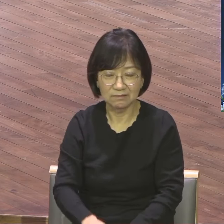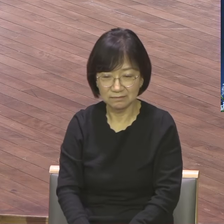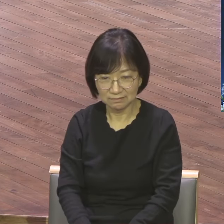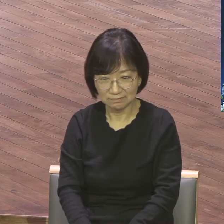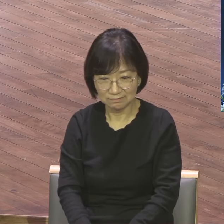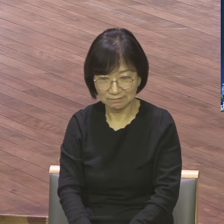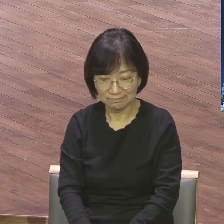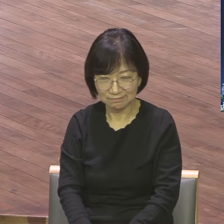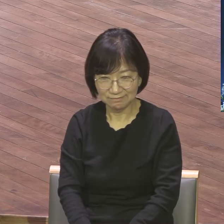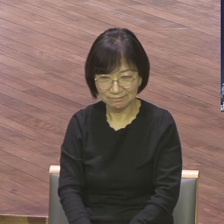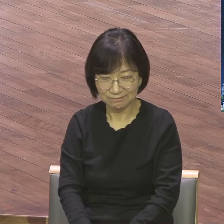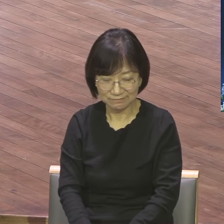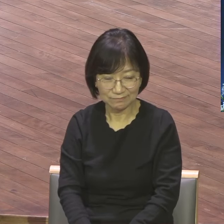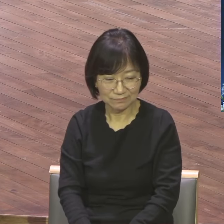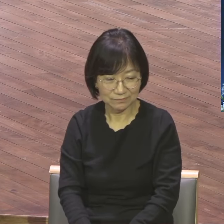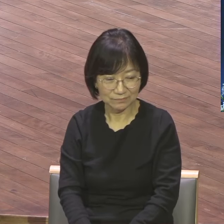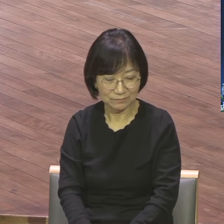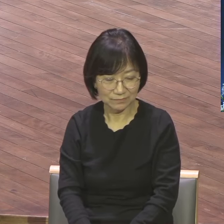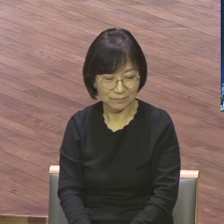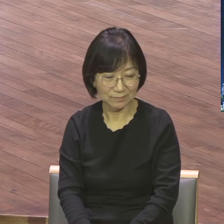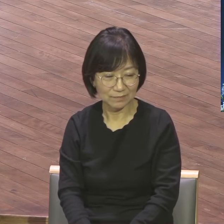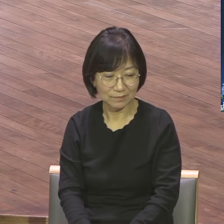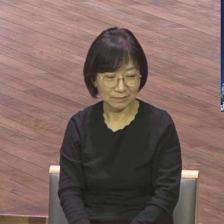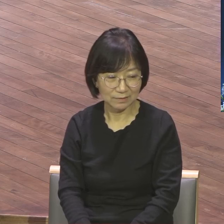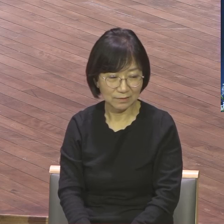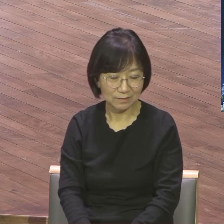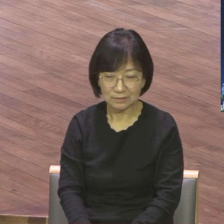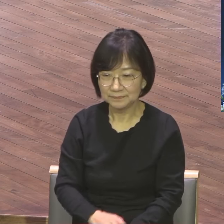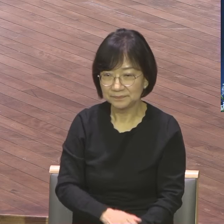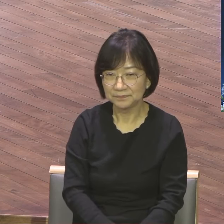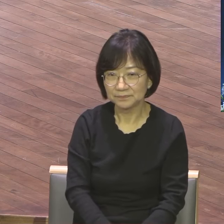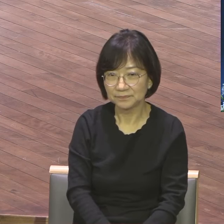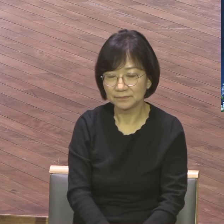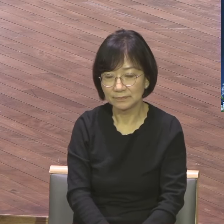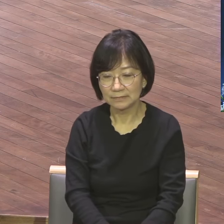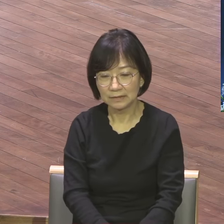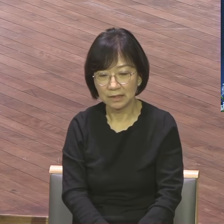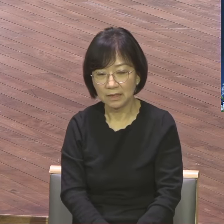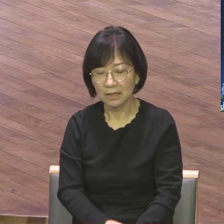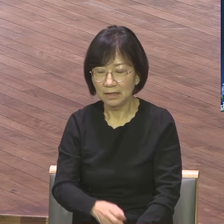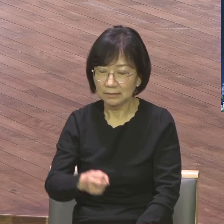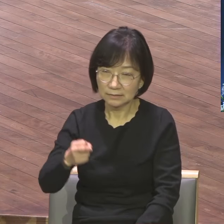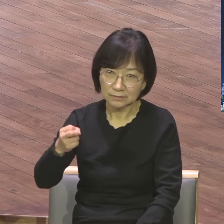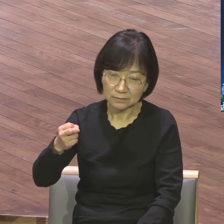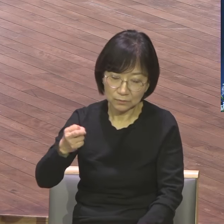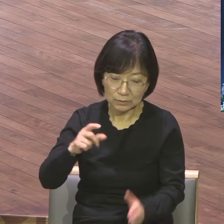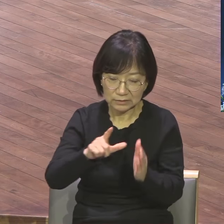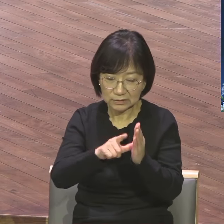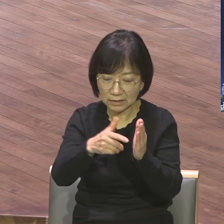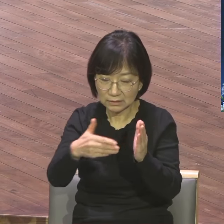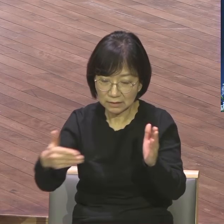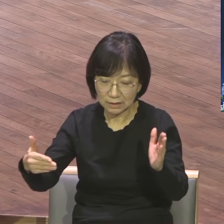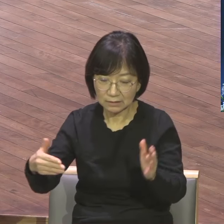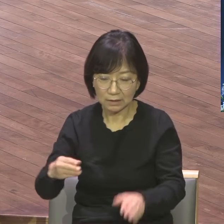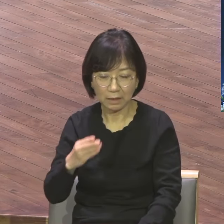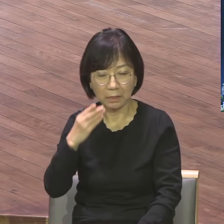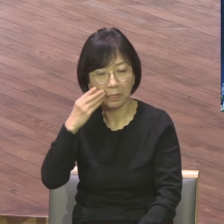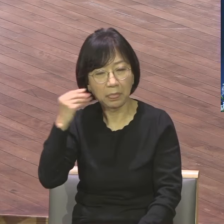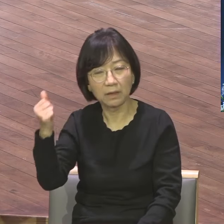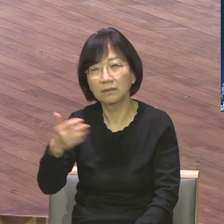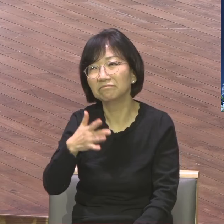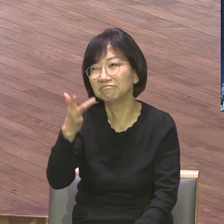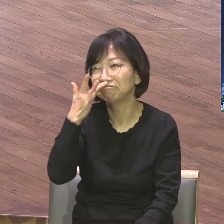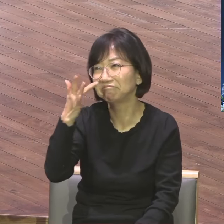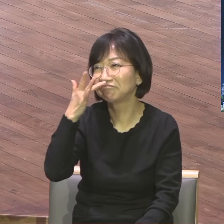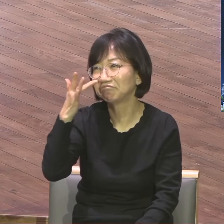세워지는 증거가 있었지만 또다시 안일함 속에 빠져서 부흥이 정차되고